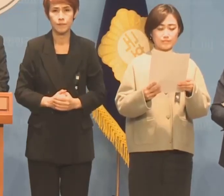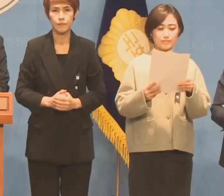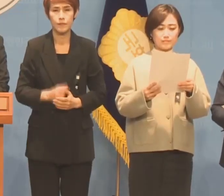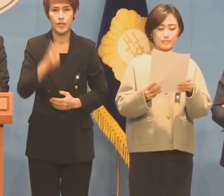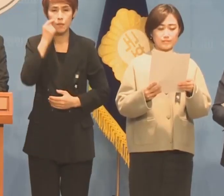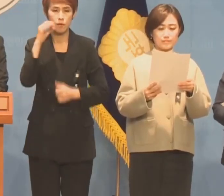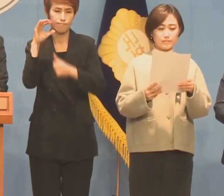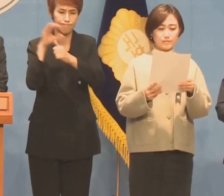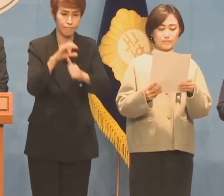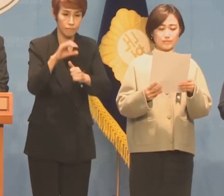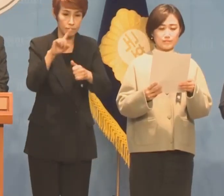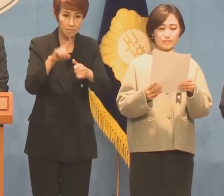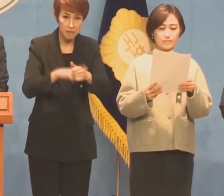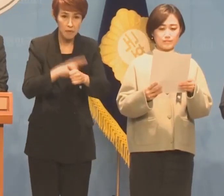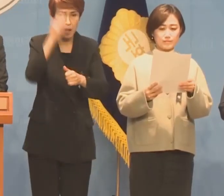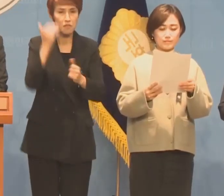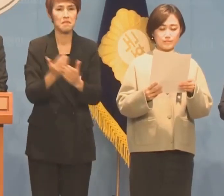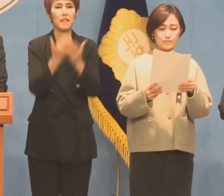식민지 근대화론 옹호,